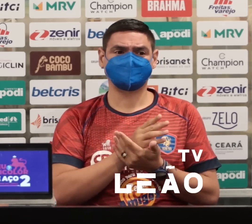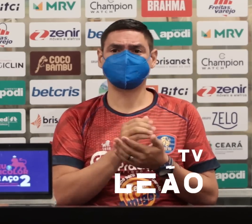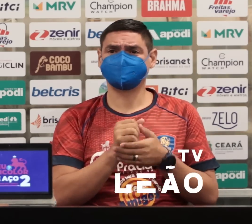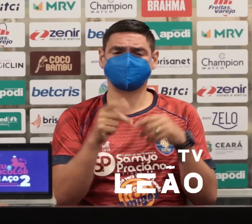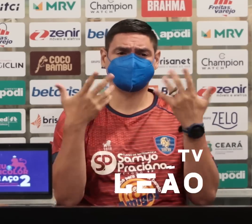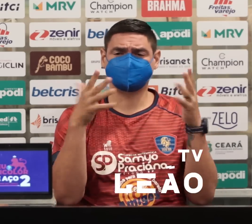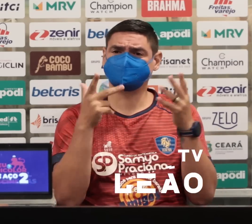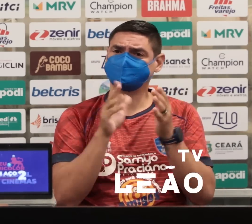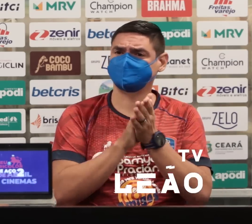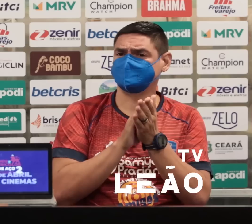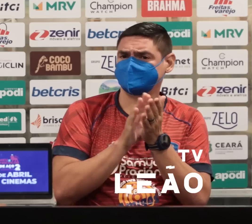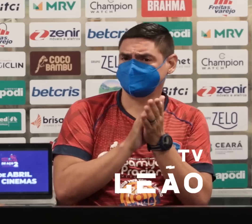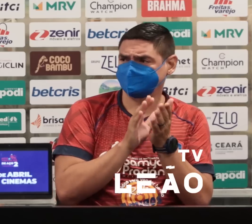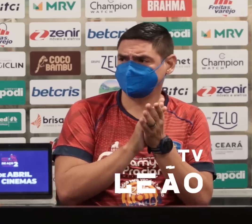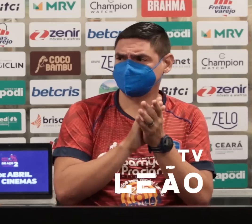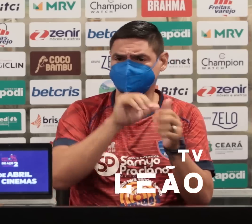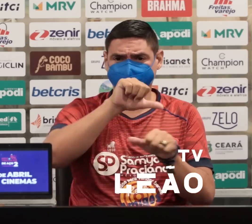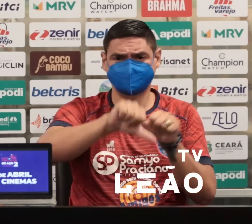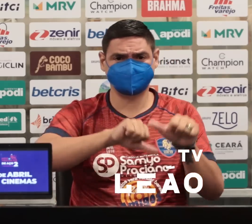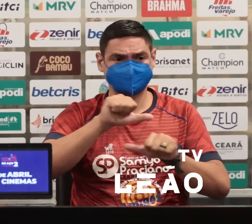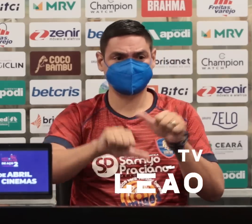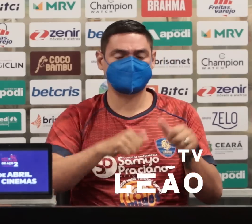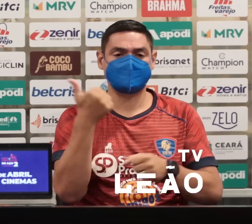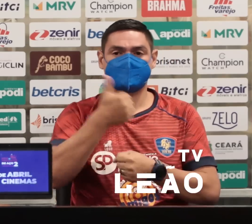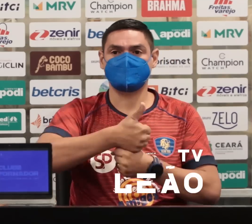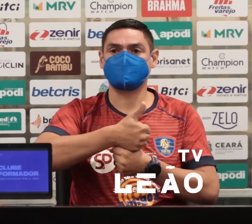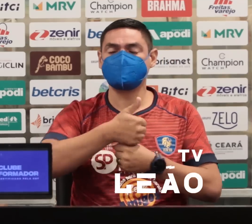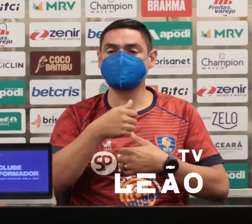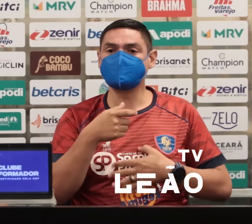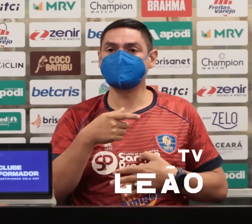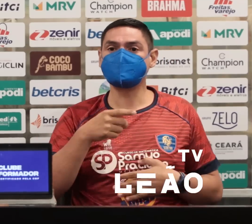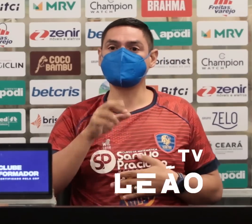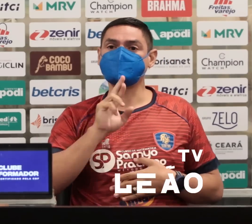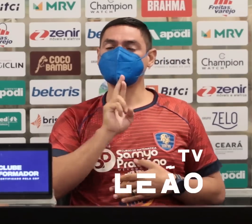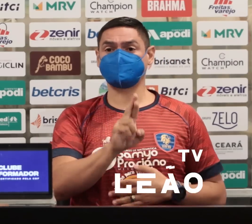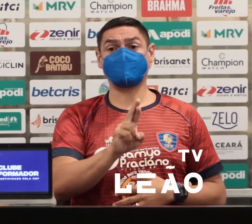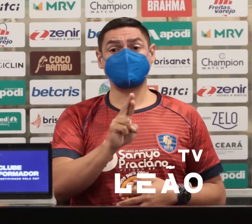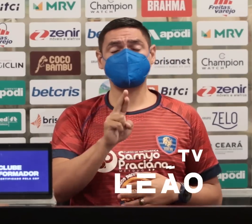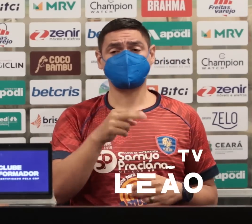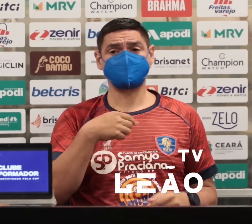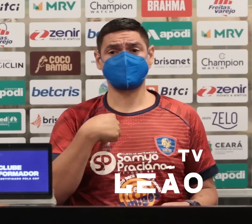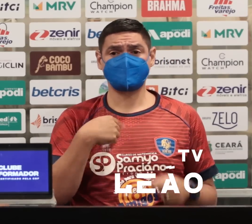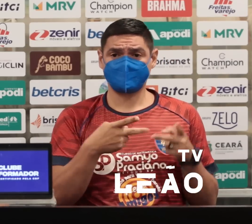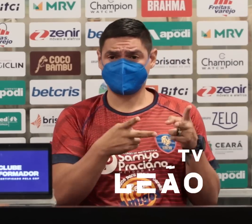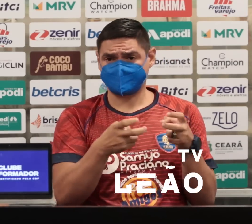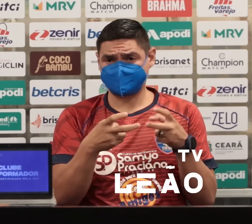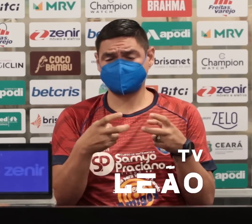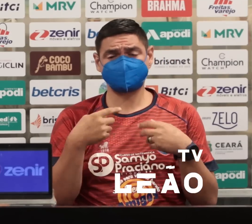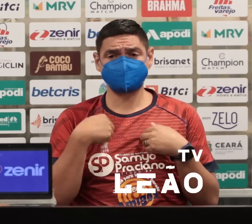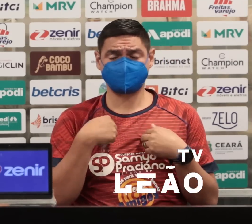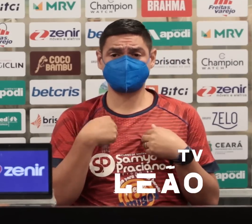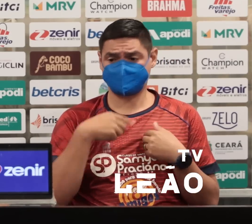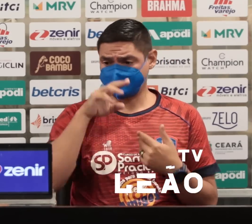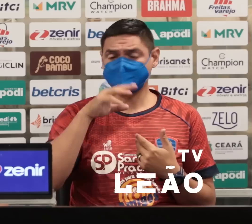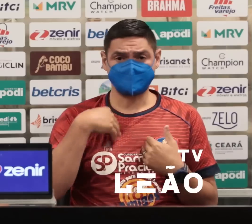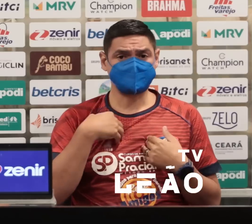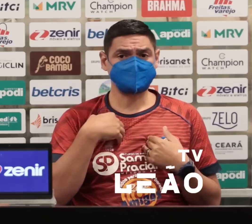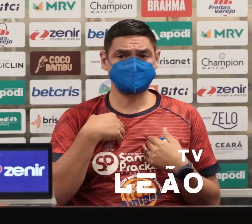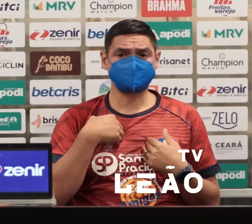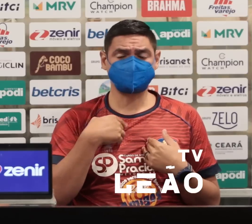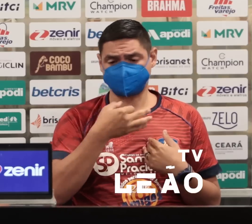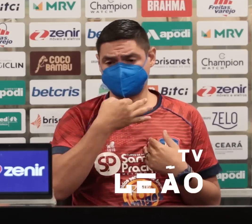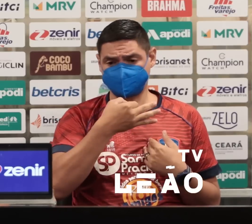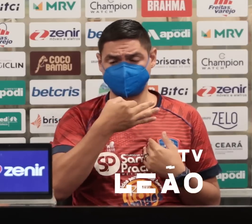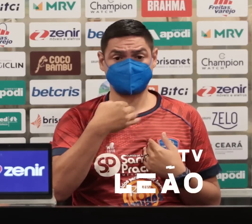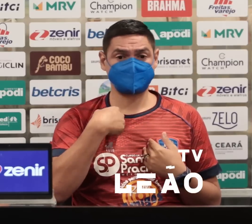da substituição. Sí, eso lo sentí también. Yo confío en esos dos jugadores. Son jugadores que yo